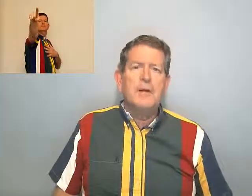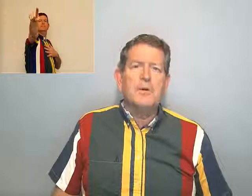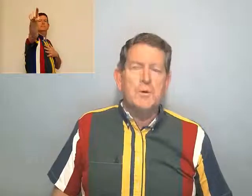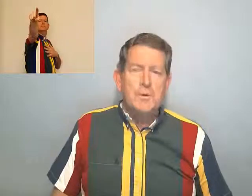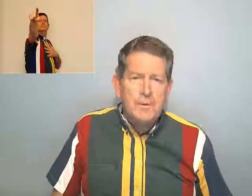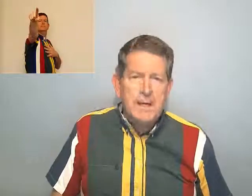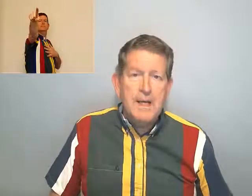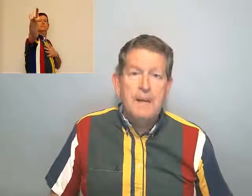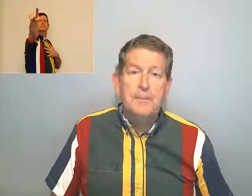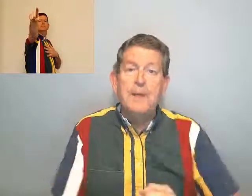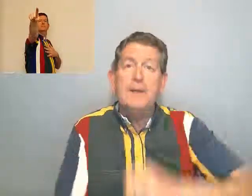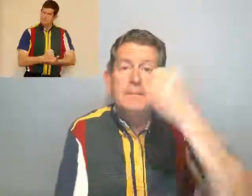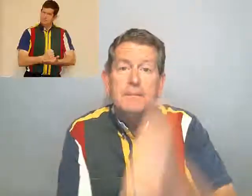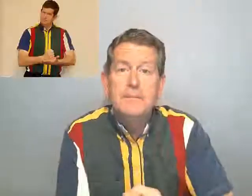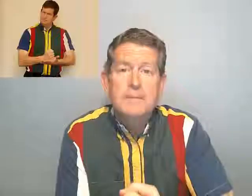Je vais, et puis,